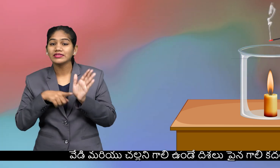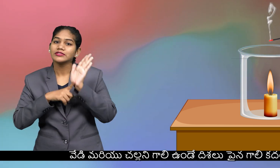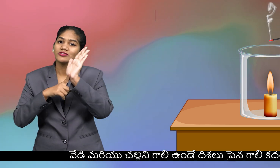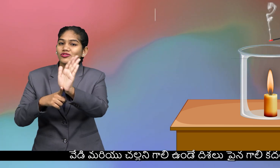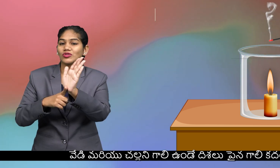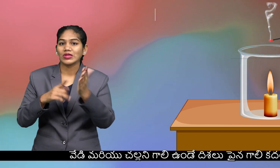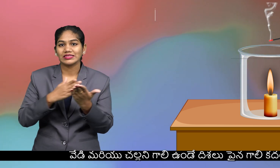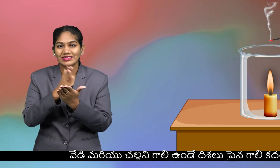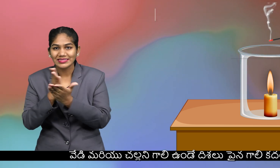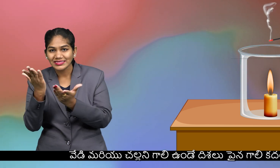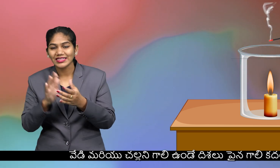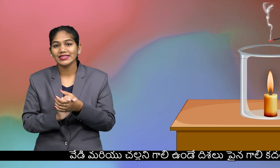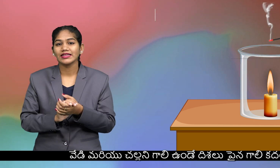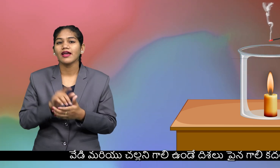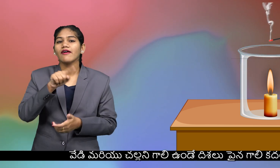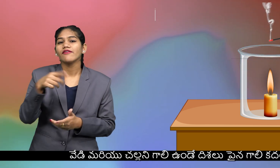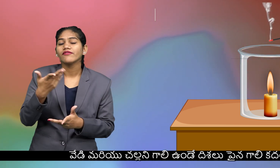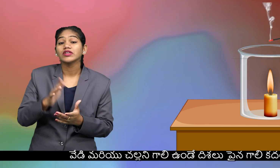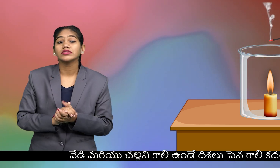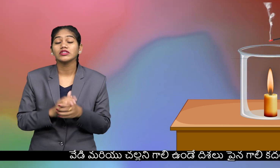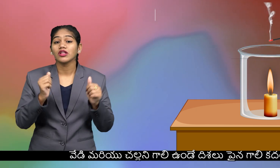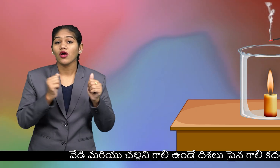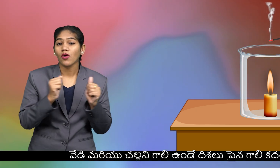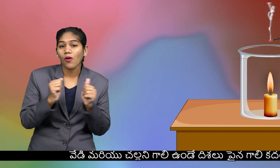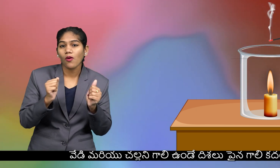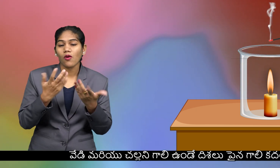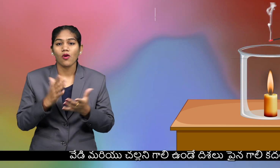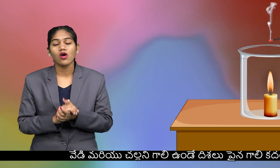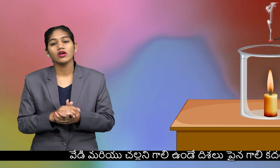వేడి మరియు చల్లని గాలి ఉండే దిశలు పైగా గాలి కదలిక.